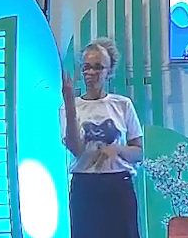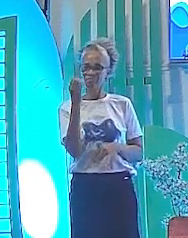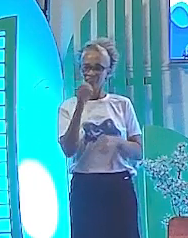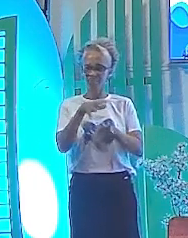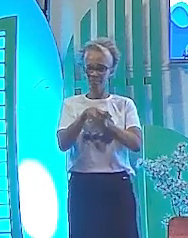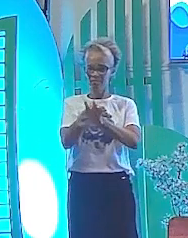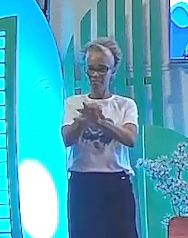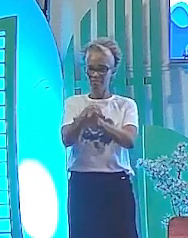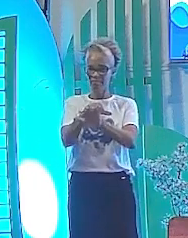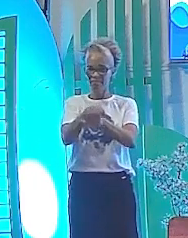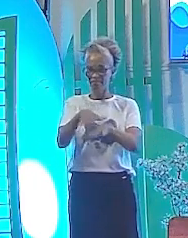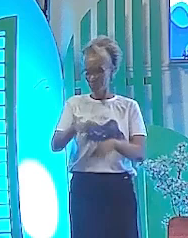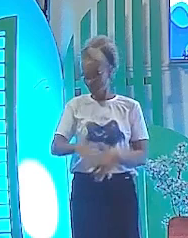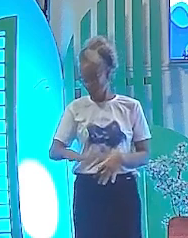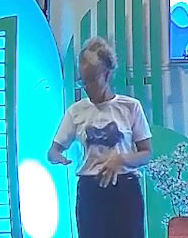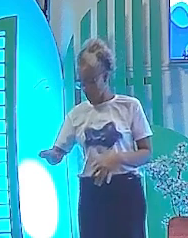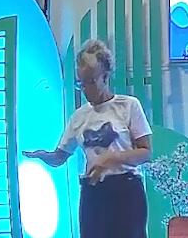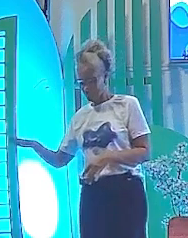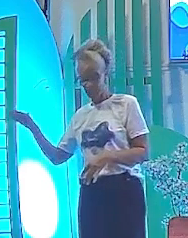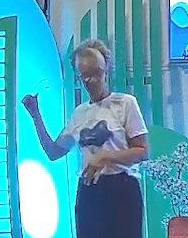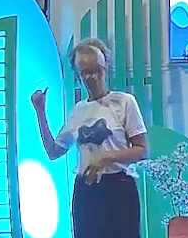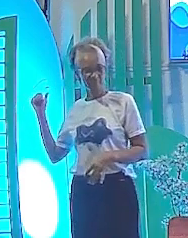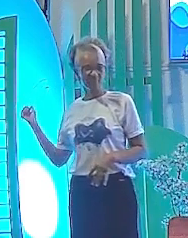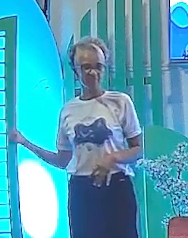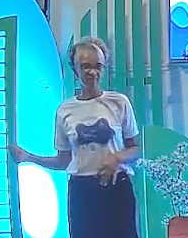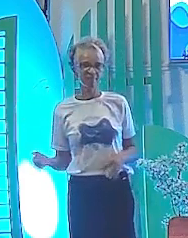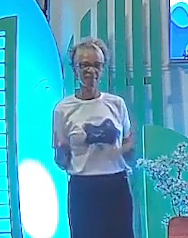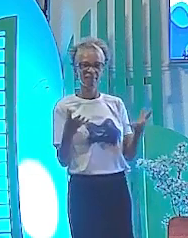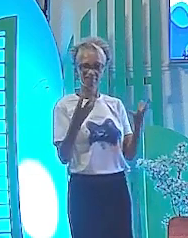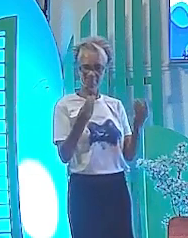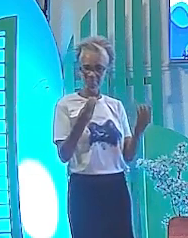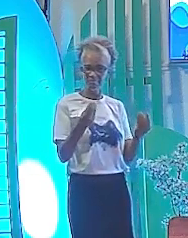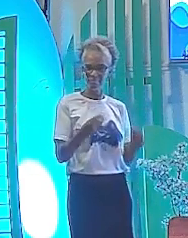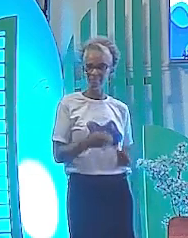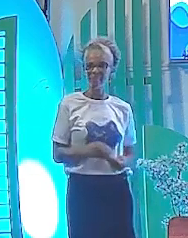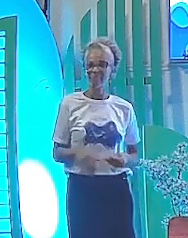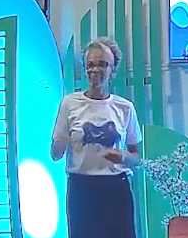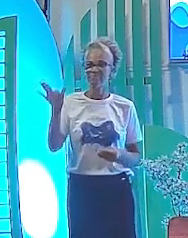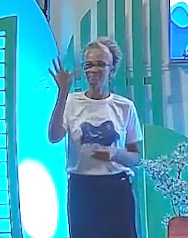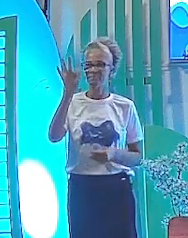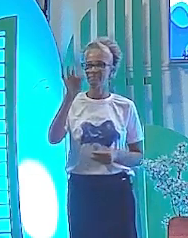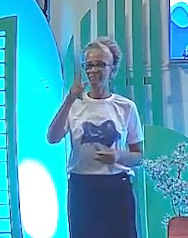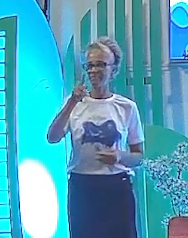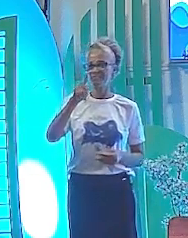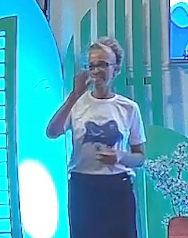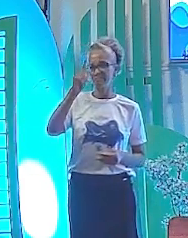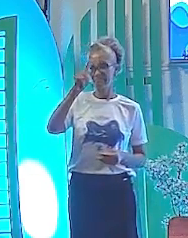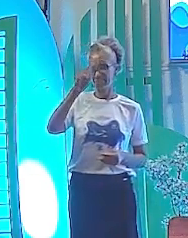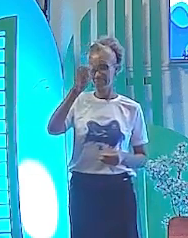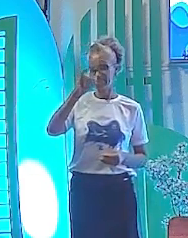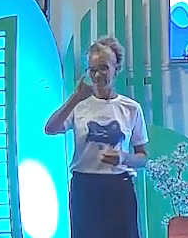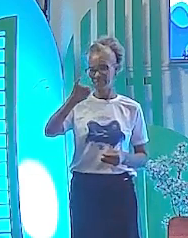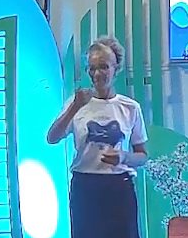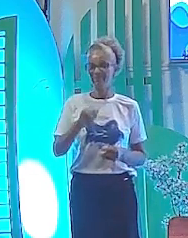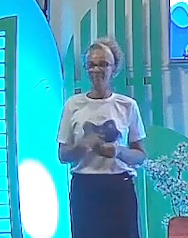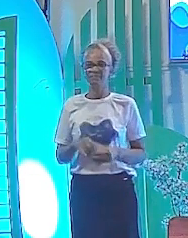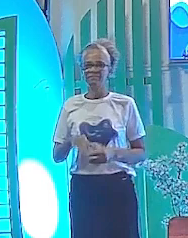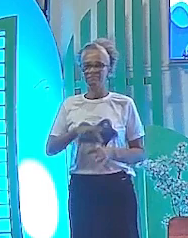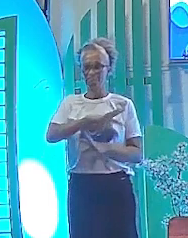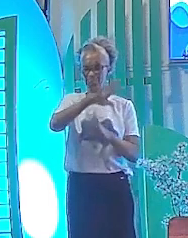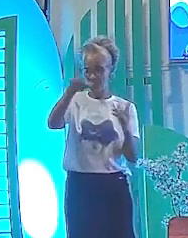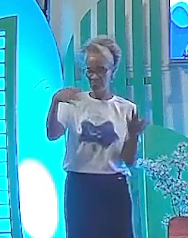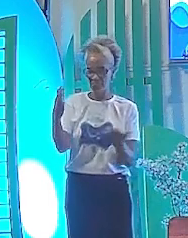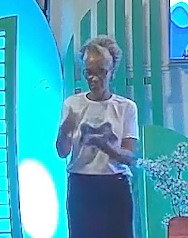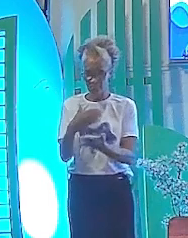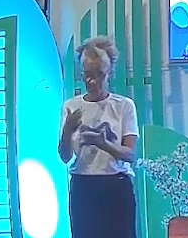com a programação infantil, no Multiverso FlipF, com a programação jovem, e na Rede de Livros,